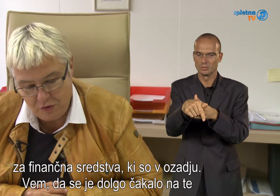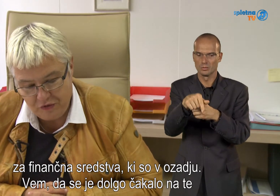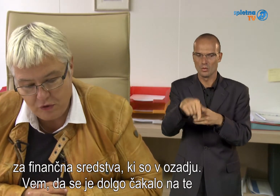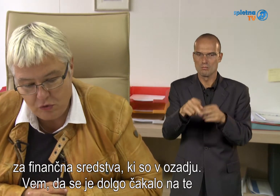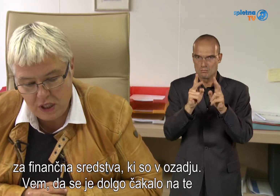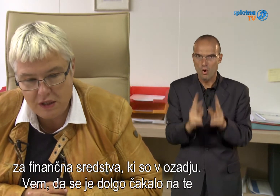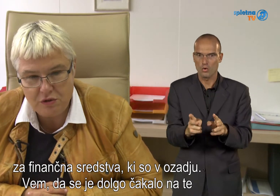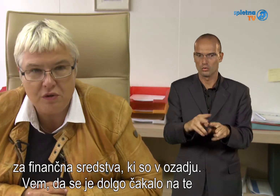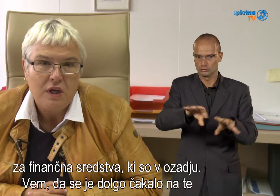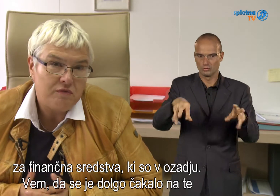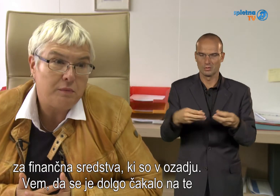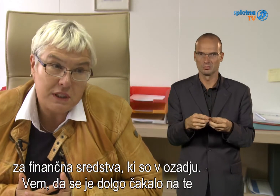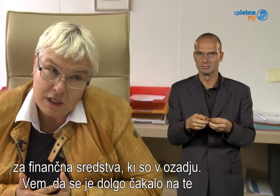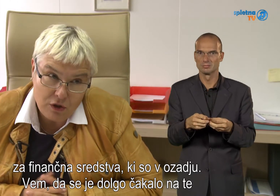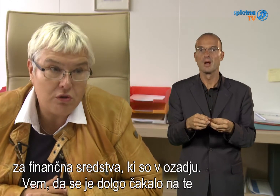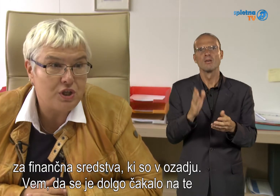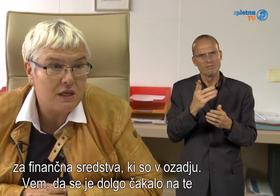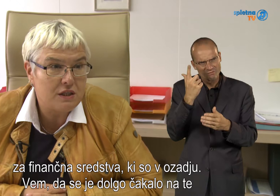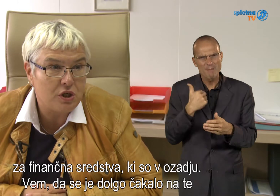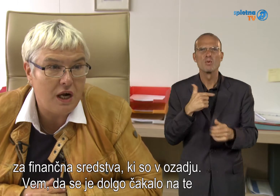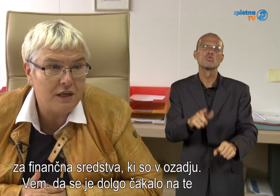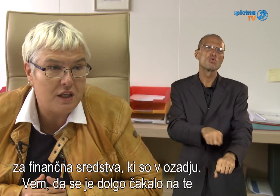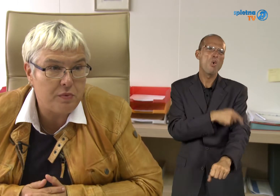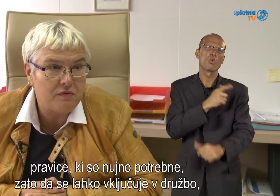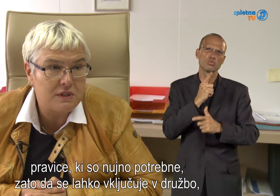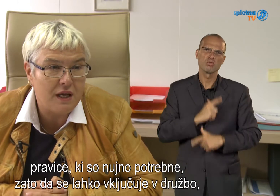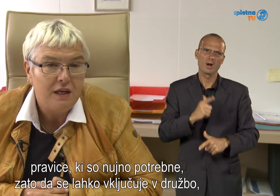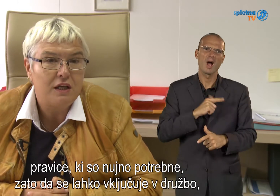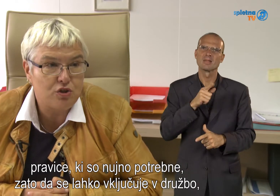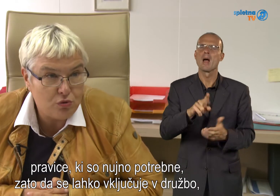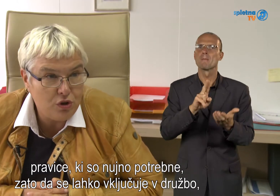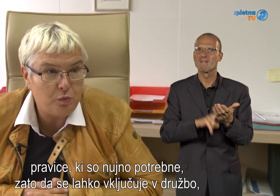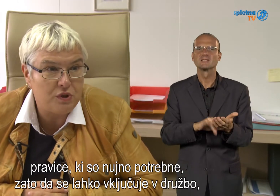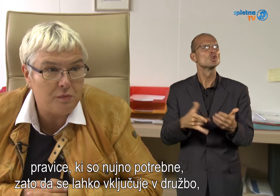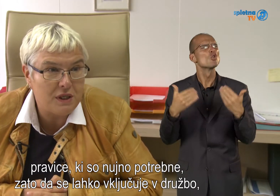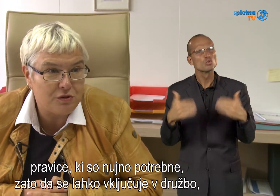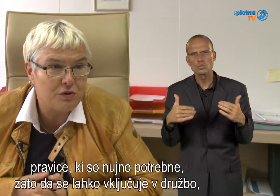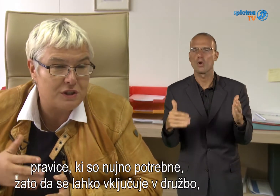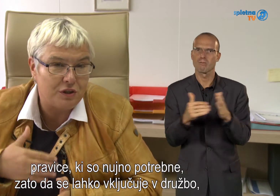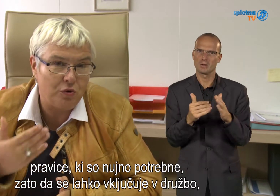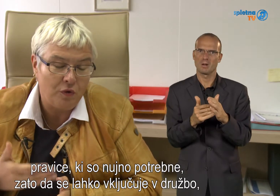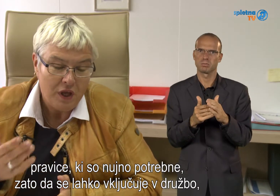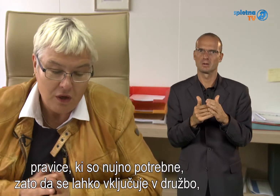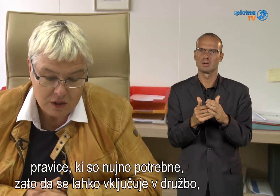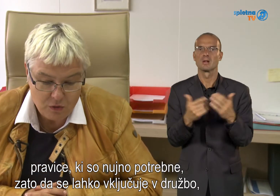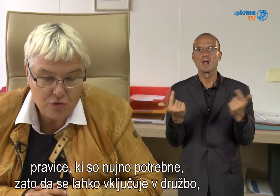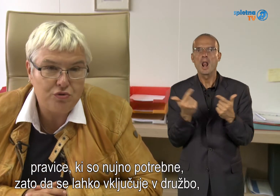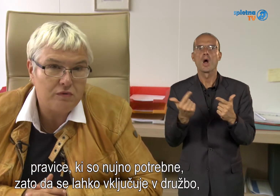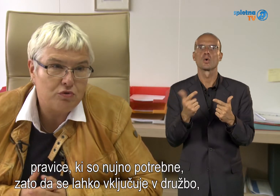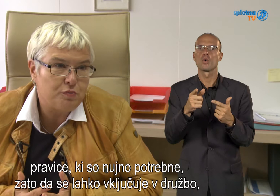v ozadju. Vem, da se je dolgo časa čakalo na te pravice, ki so nujno potrebne za to, da se lahko se vključuje v družbo. Tako